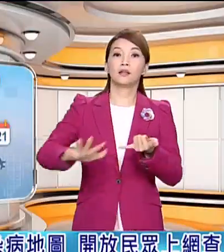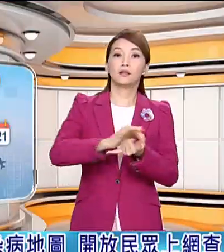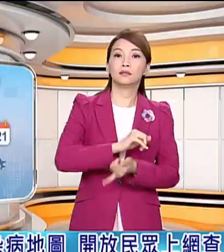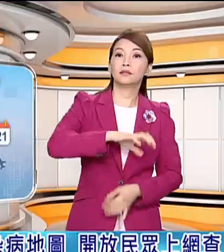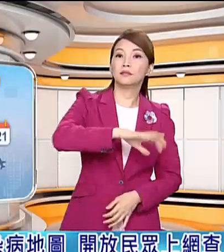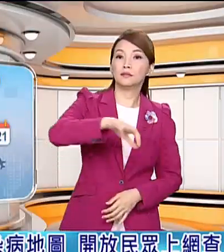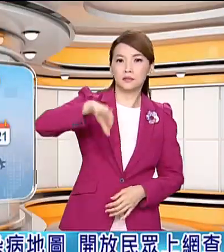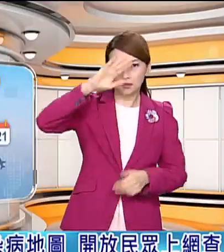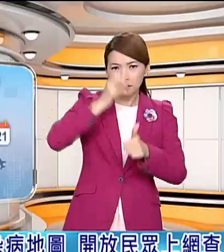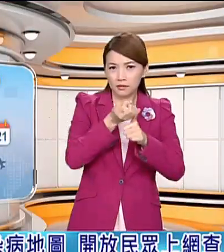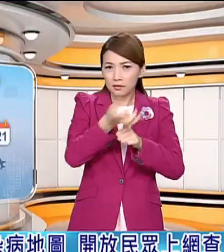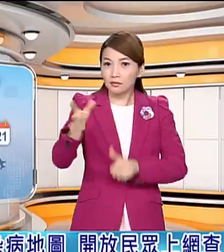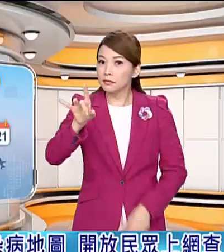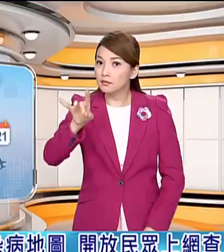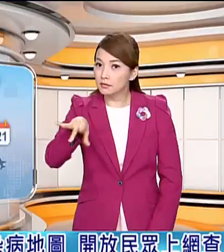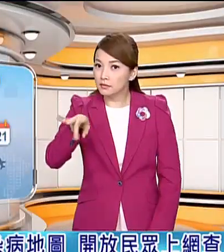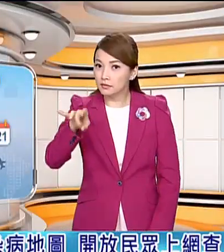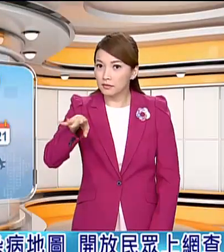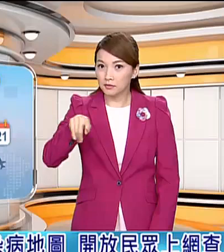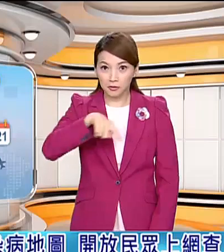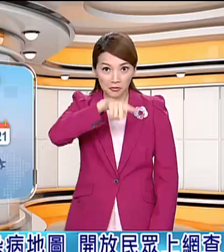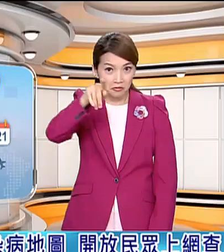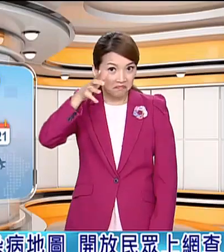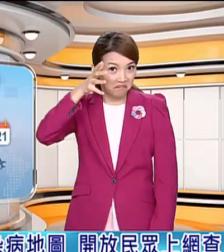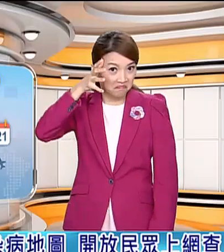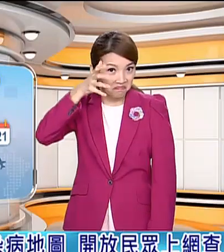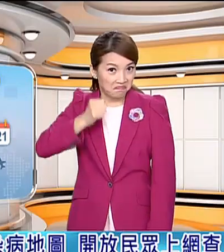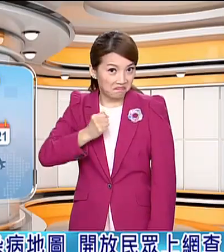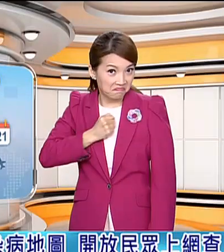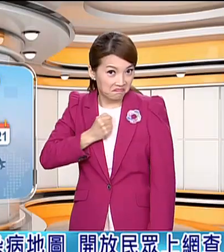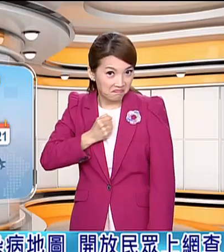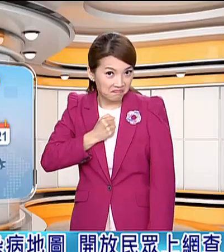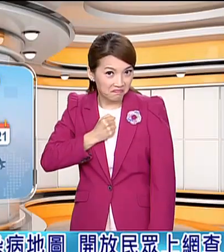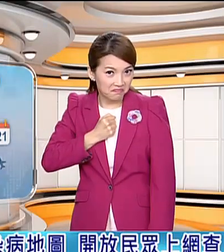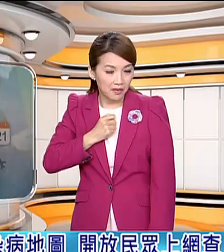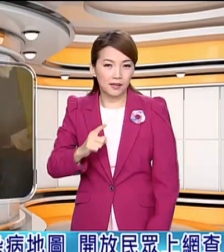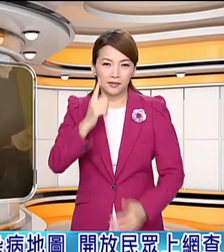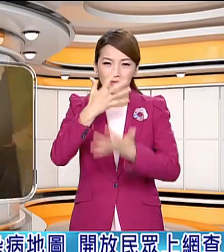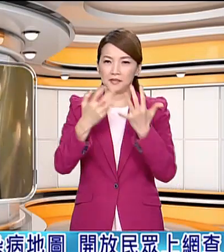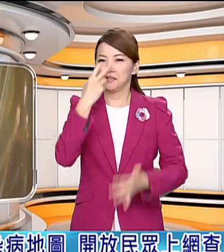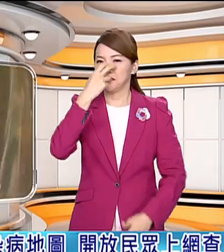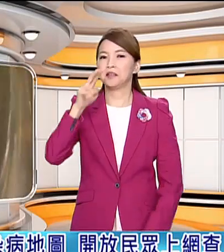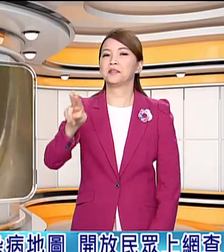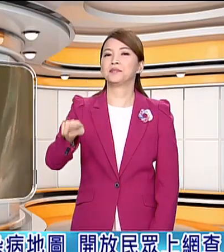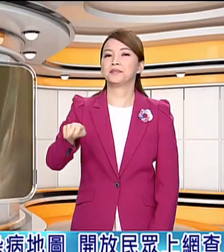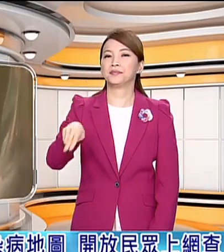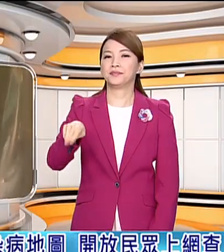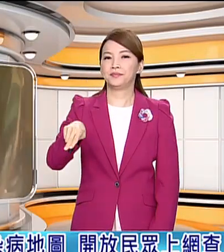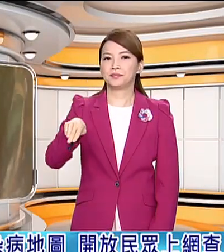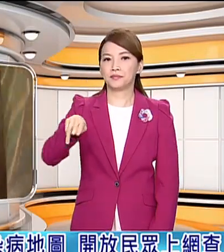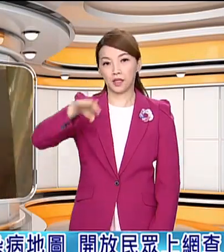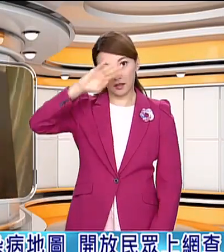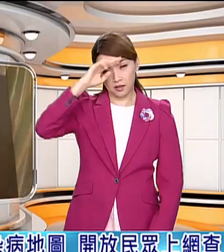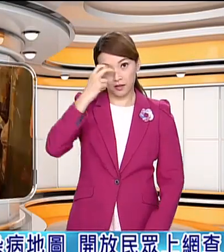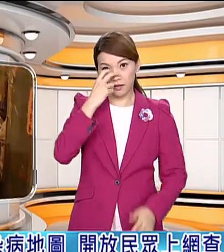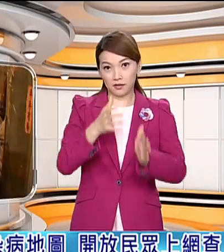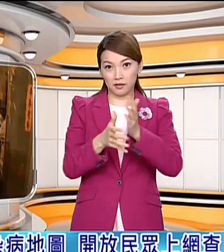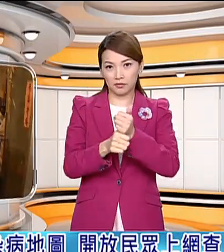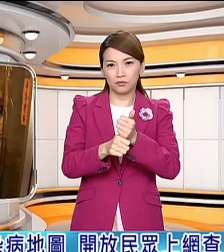想要知道全国各大传染疾病的分布地点，现在可以透过网站来查询。疾管